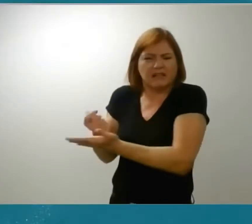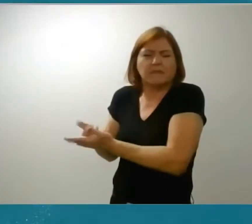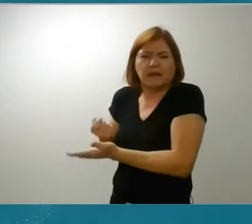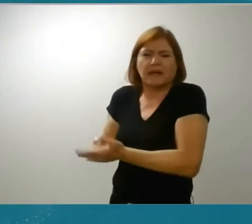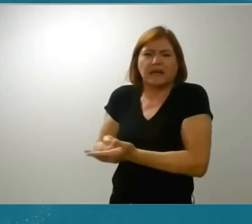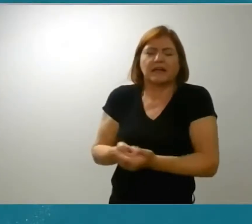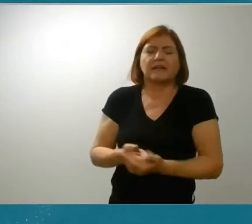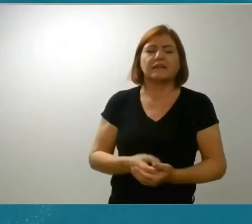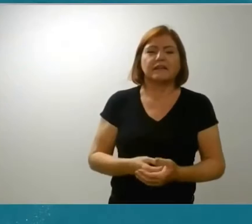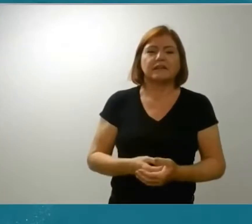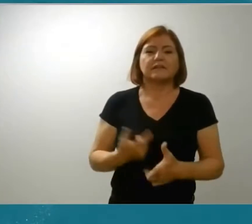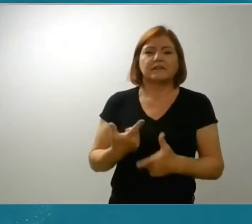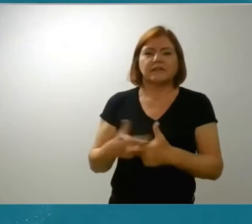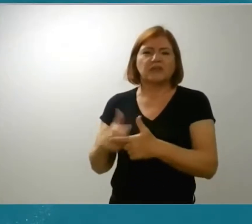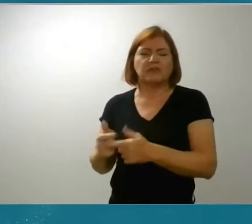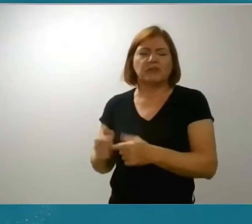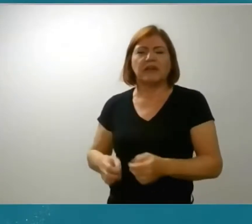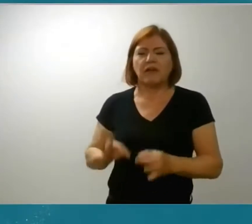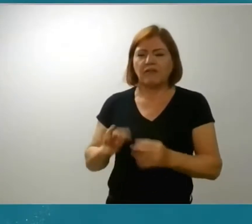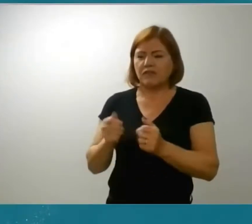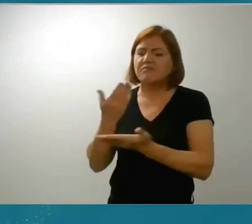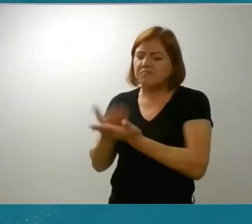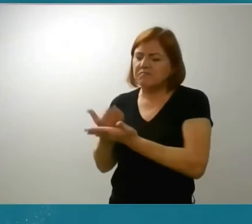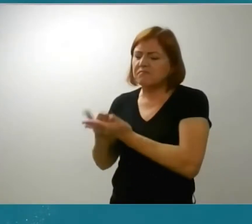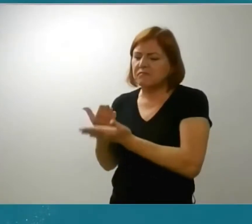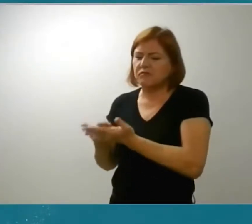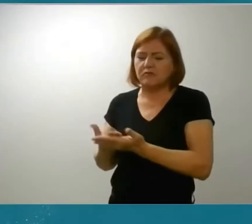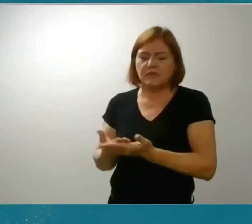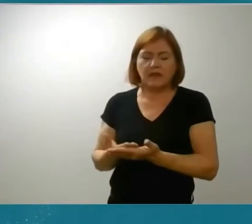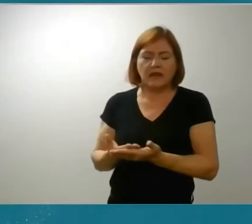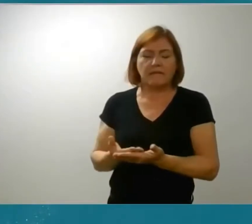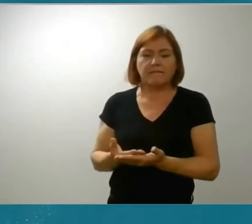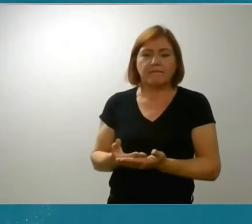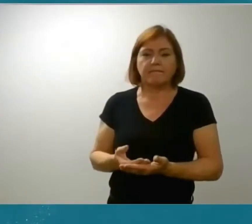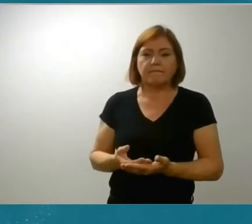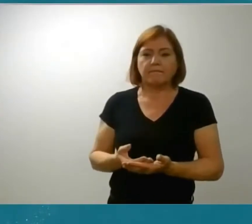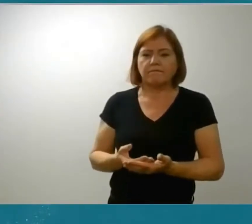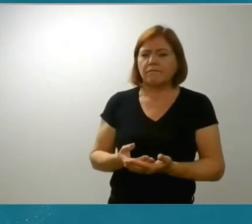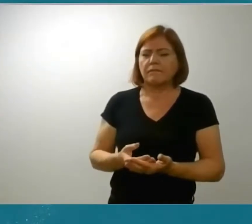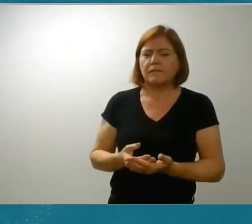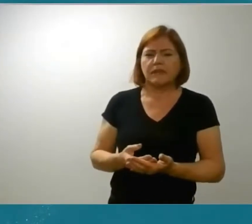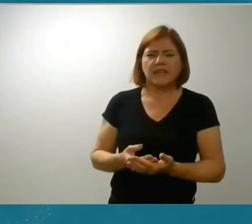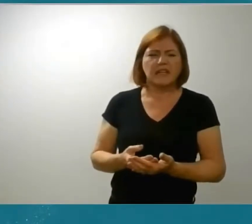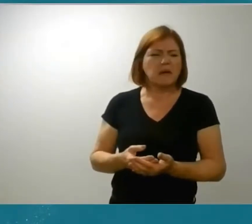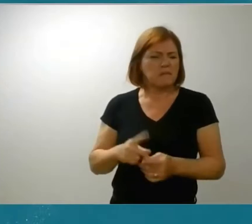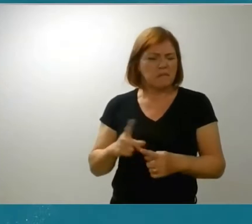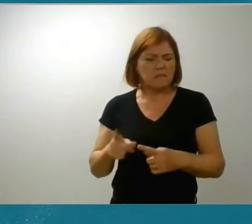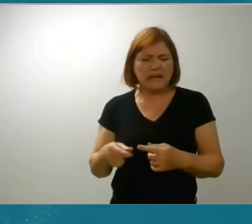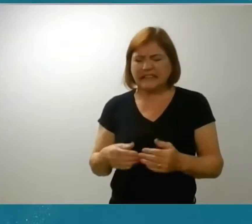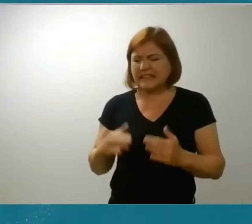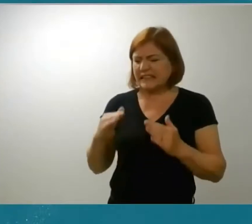lá. Irmãos, sem a mulher, a sua casa seria uma república.